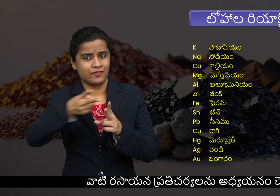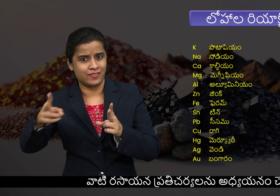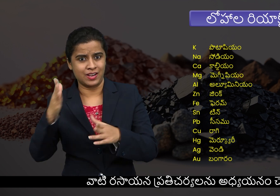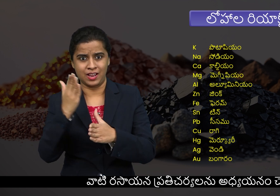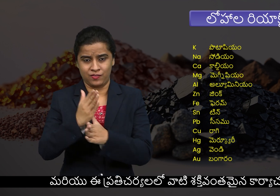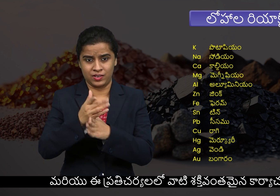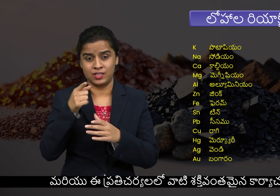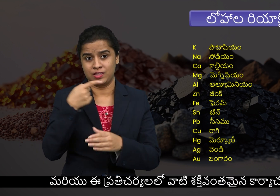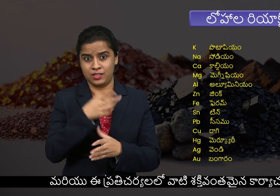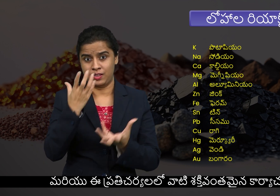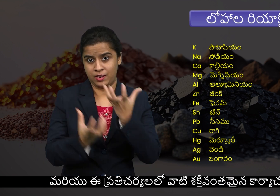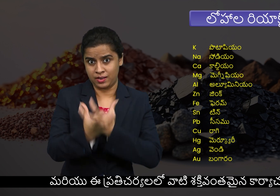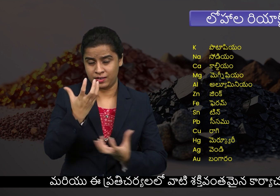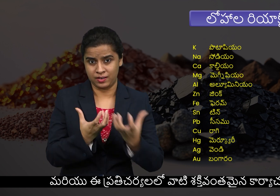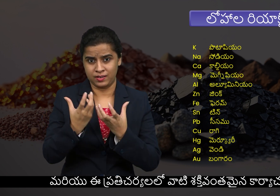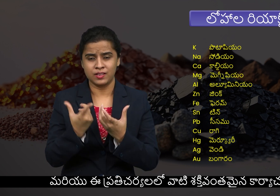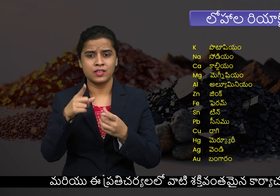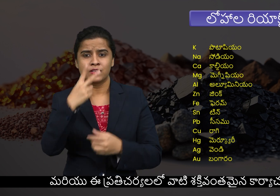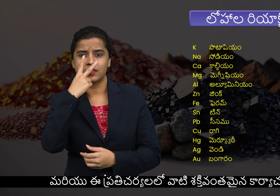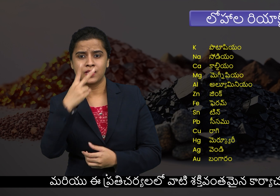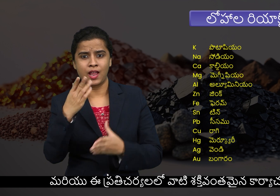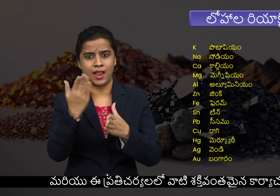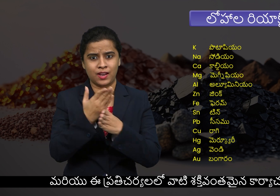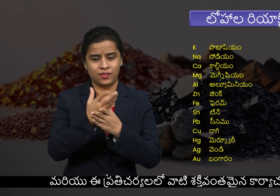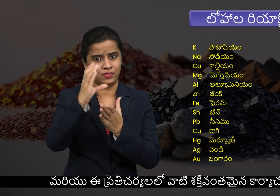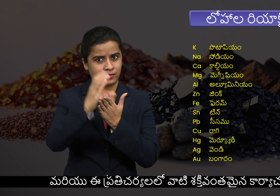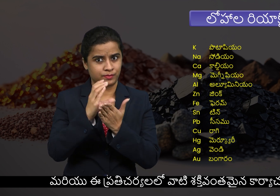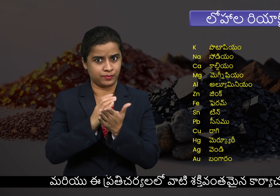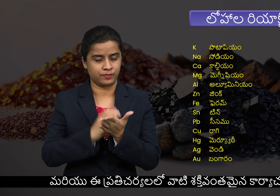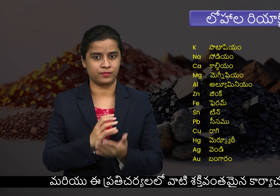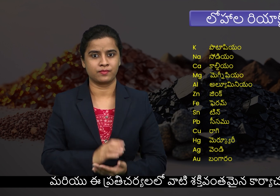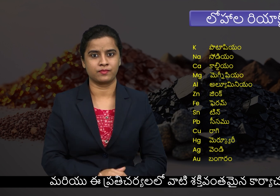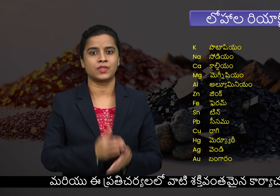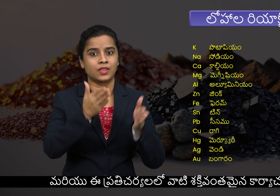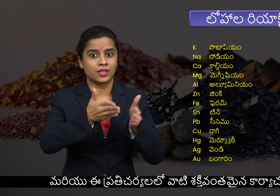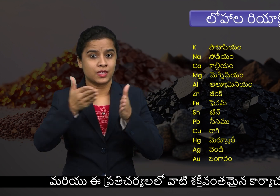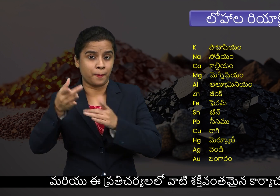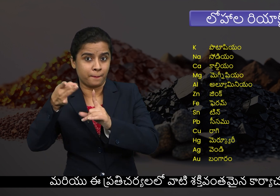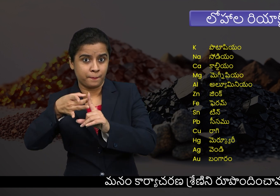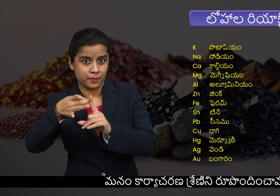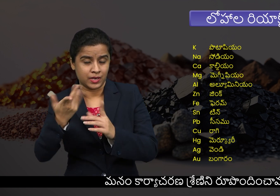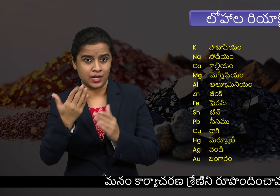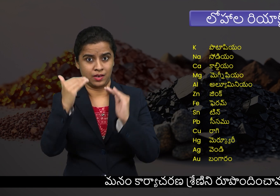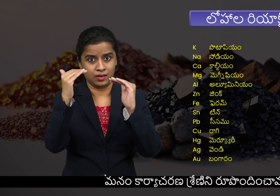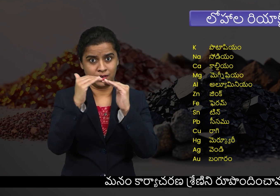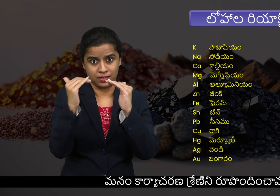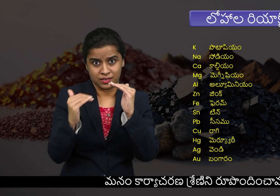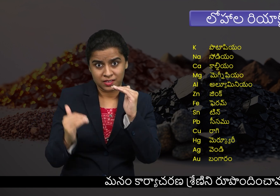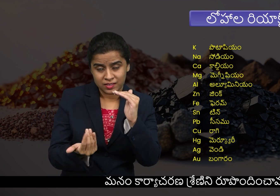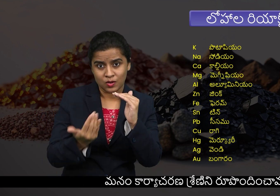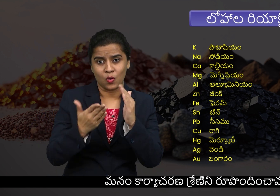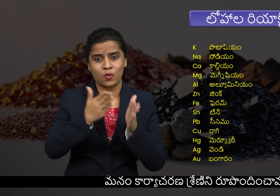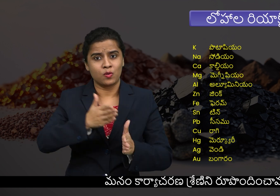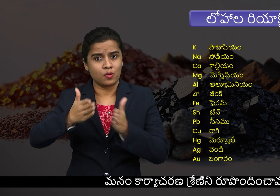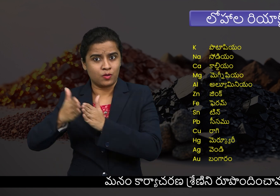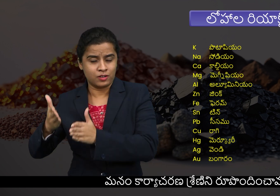చేస్తాము మరియు ఈ ప్రతిచర్యలలో వాటి శక్తివంతమైన కార్యాచరణ ఆధారంగా మనం కార్యాచరణ